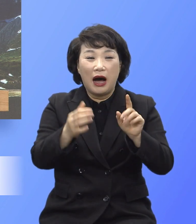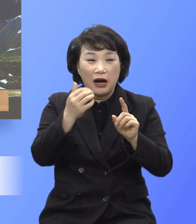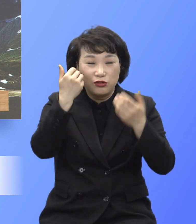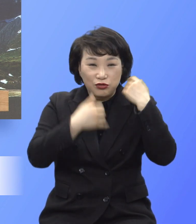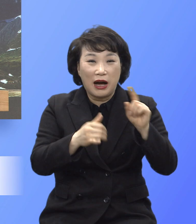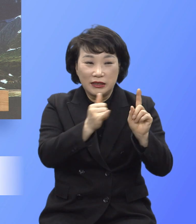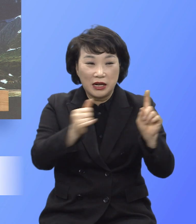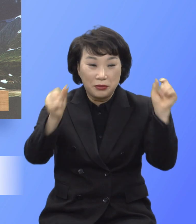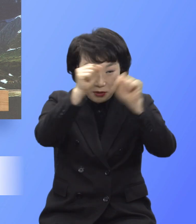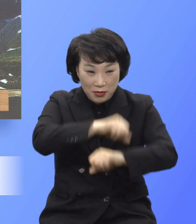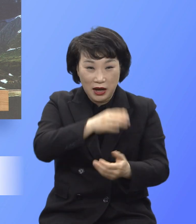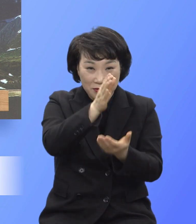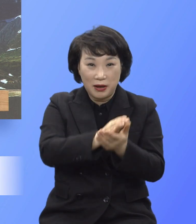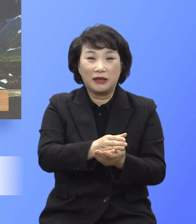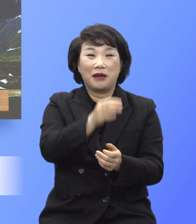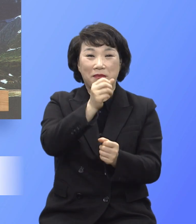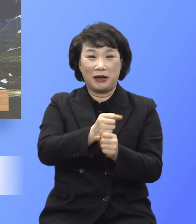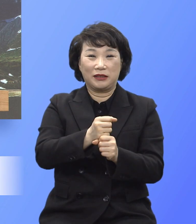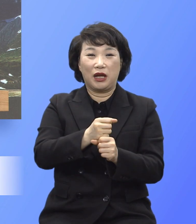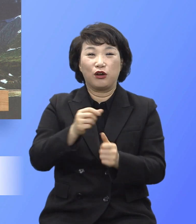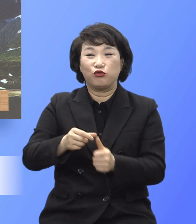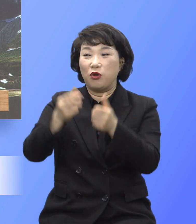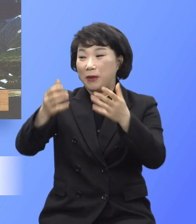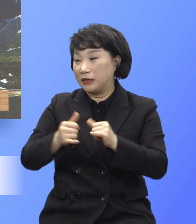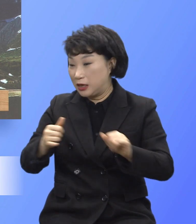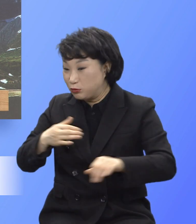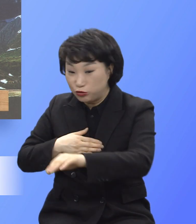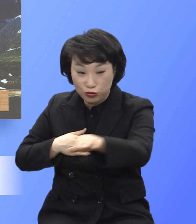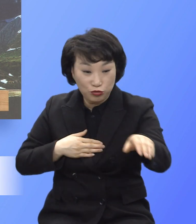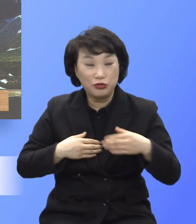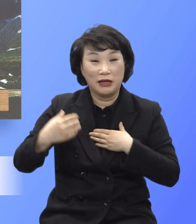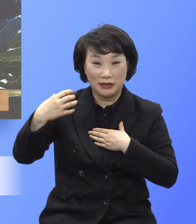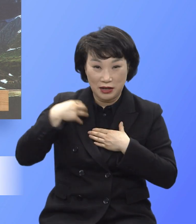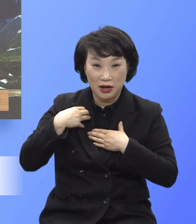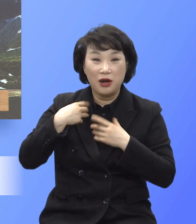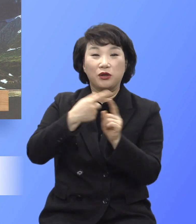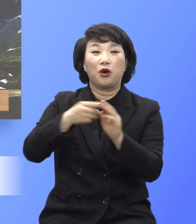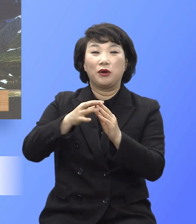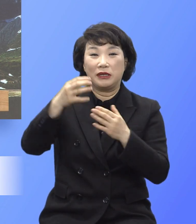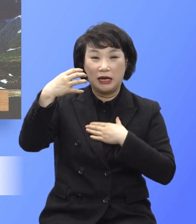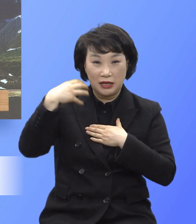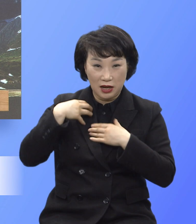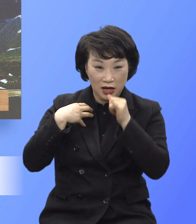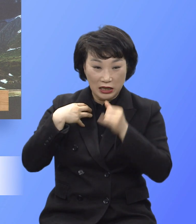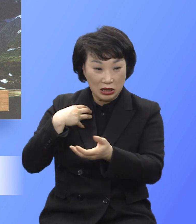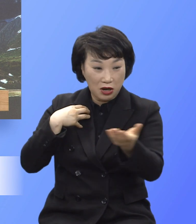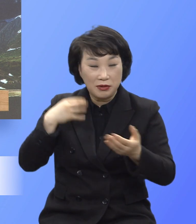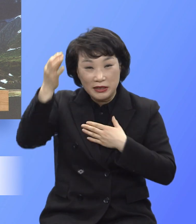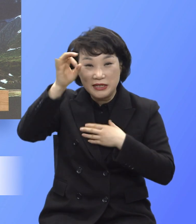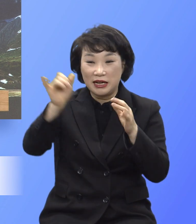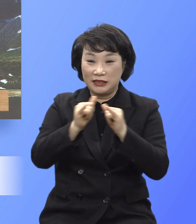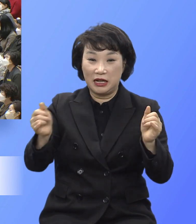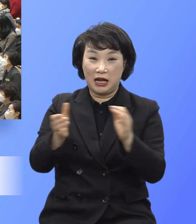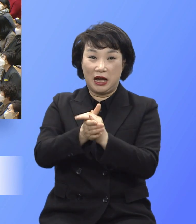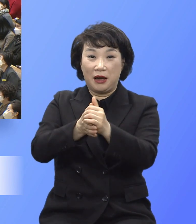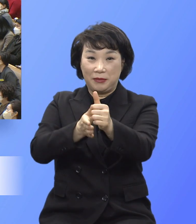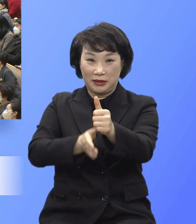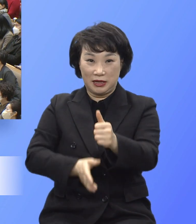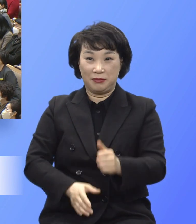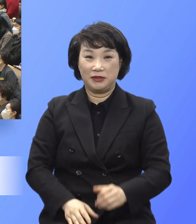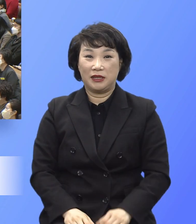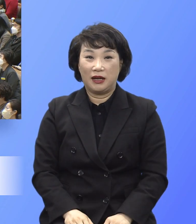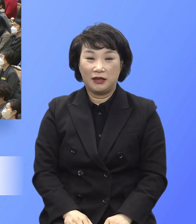멸망하지 않도록 만드는 것이 구원받은 자 교회의 사명임을 인정하시면 아멘 합시다.